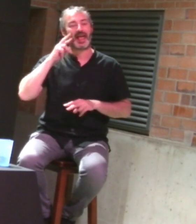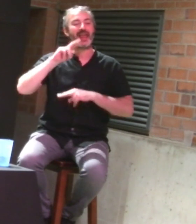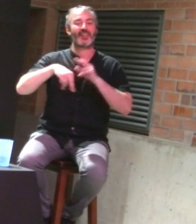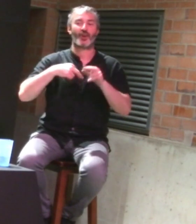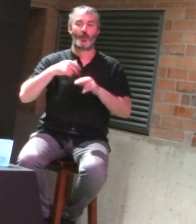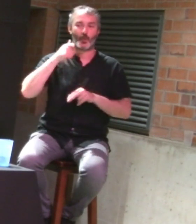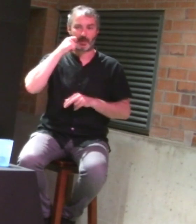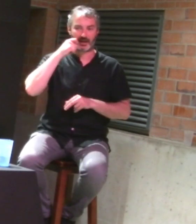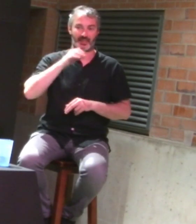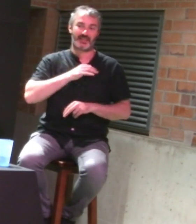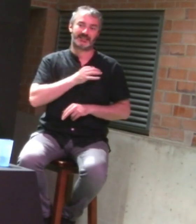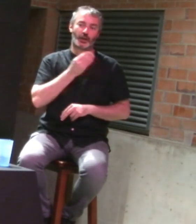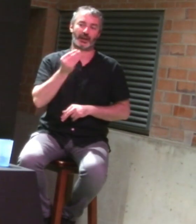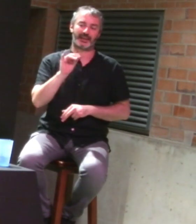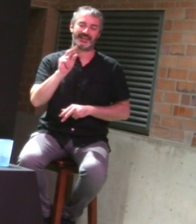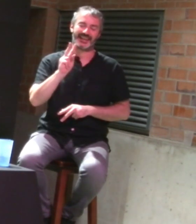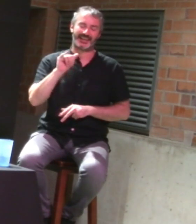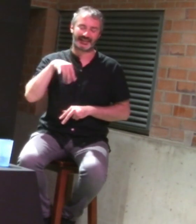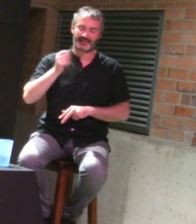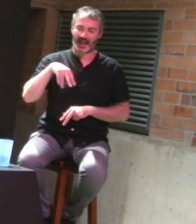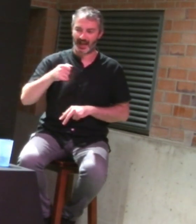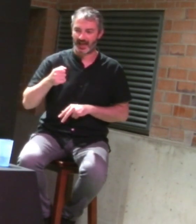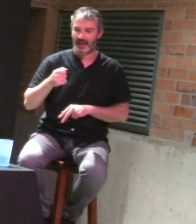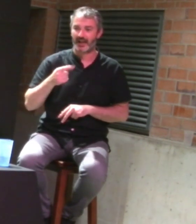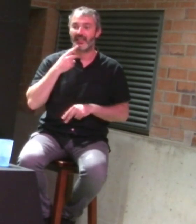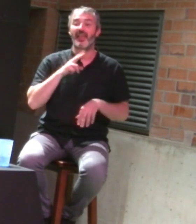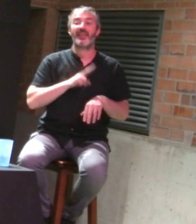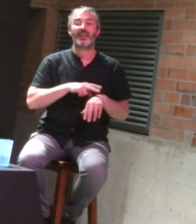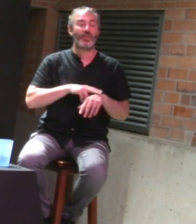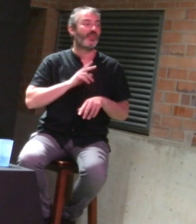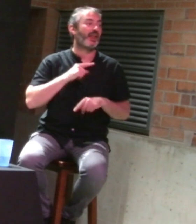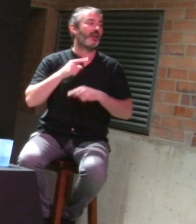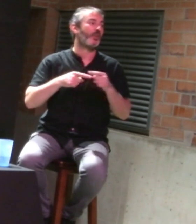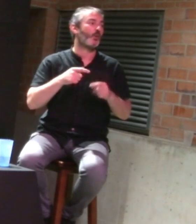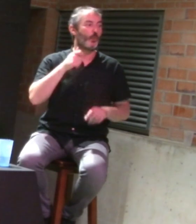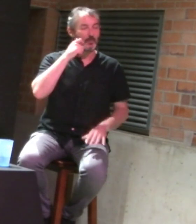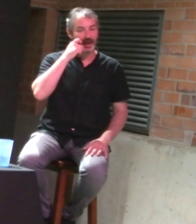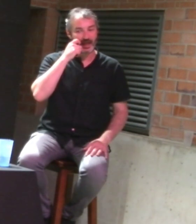Luis Pulfi de Quintana. Un dels grans delegats de la Lliga de la Regeneració